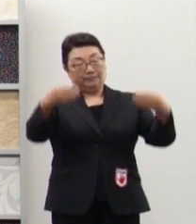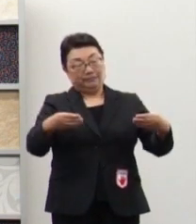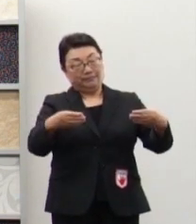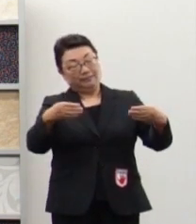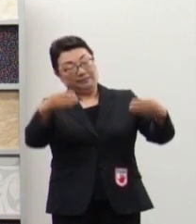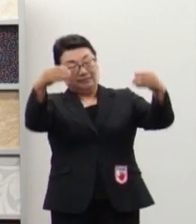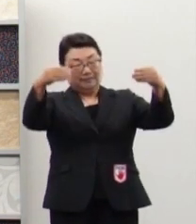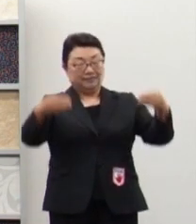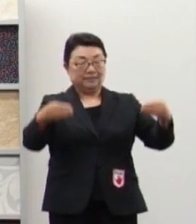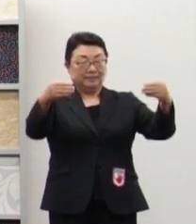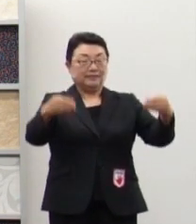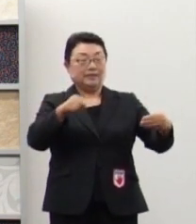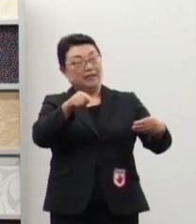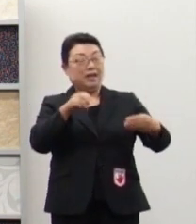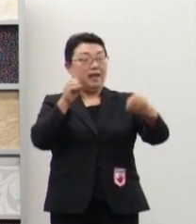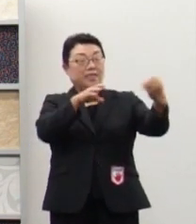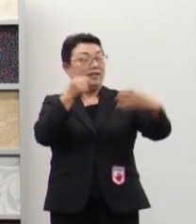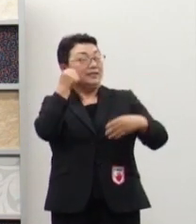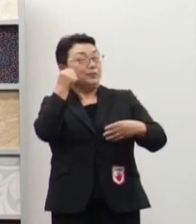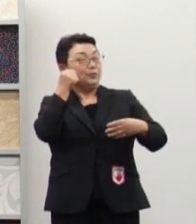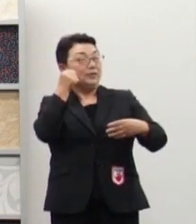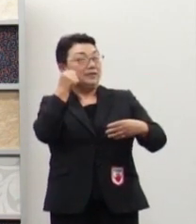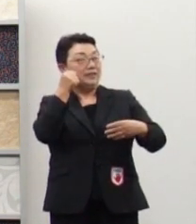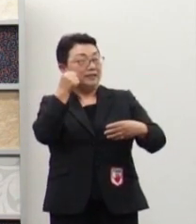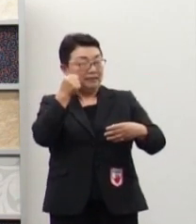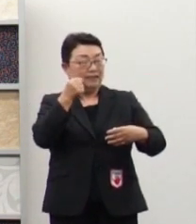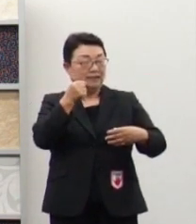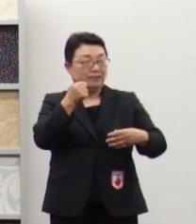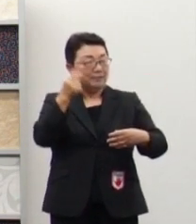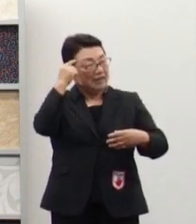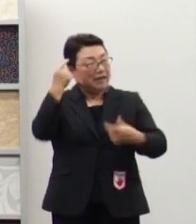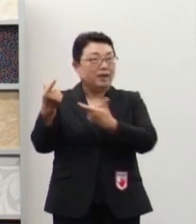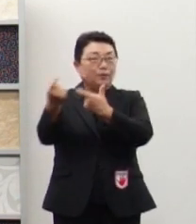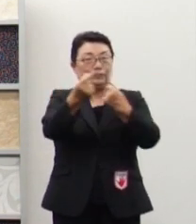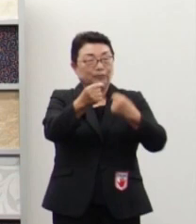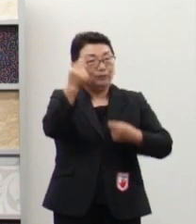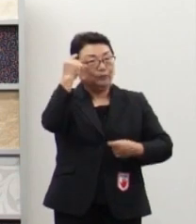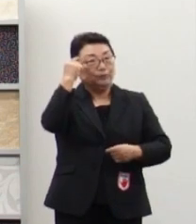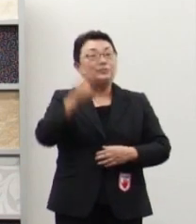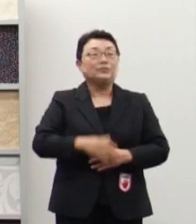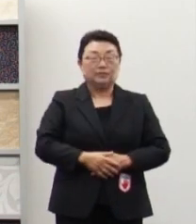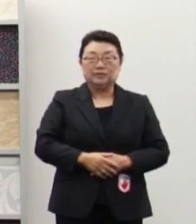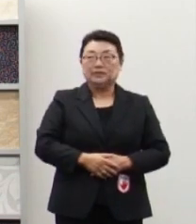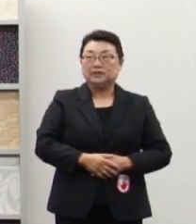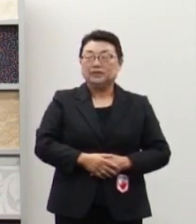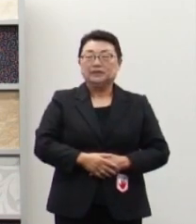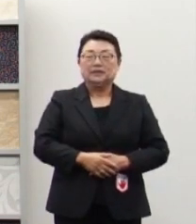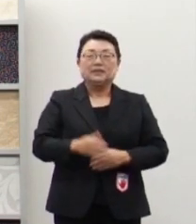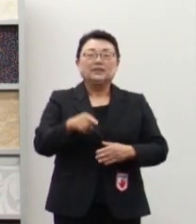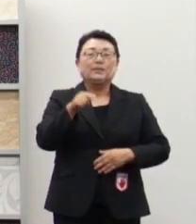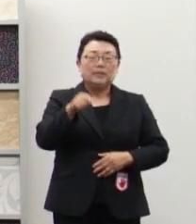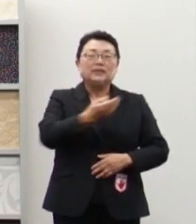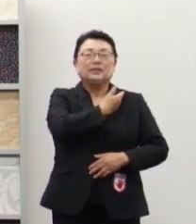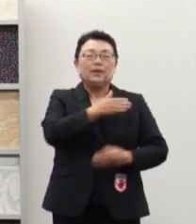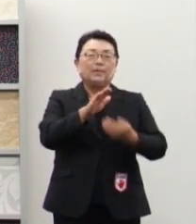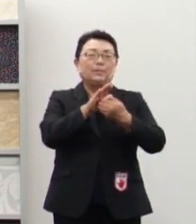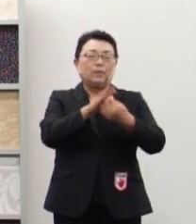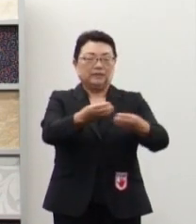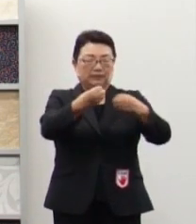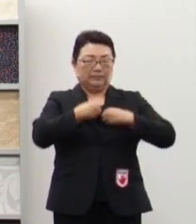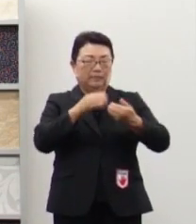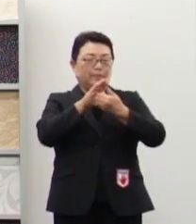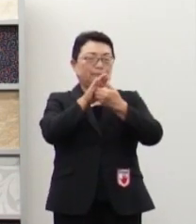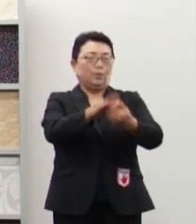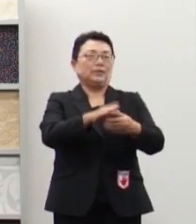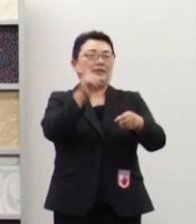明確にそのやりづらさというものは感じてたんだろうなと思います。 まあ、ただあの、まあ、それは感染防止対策においてあの必要